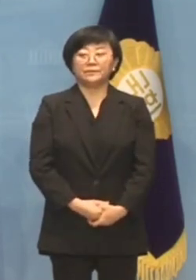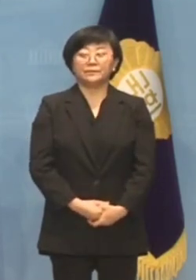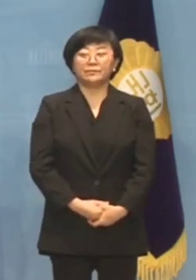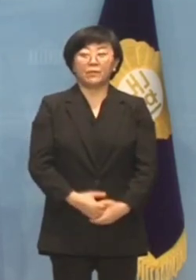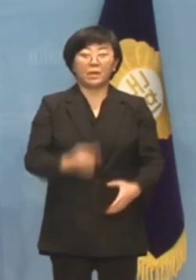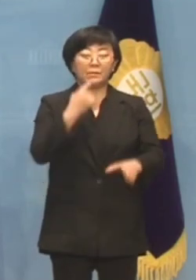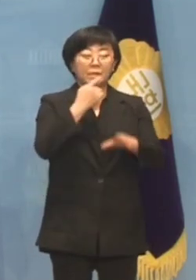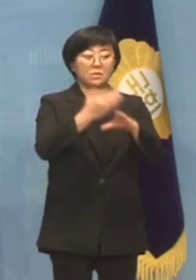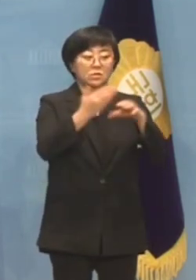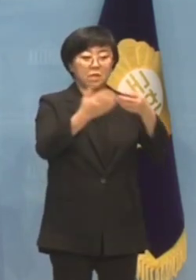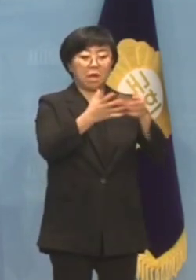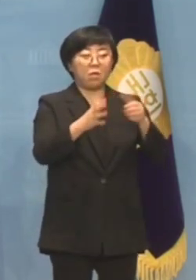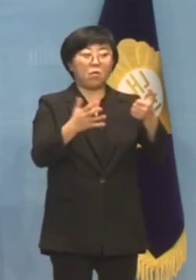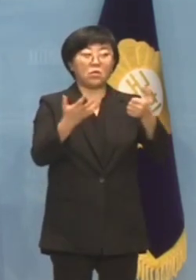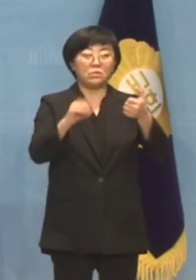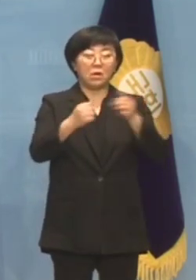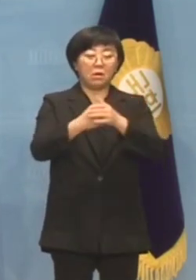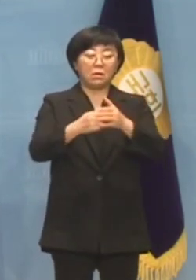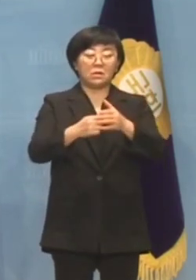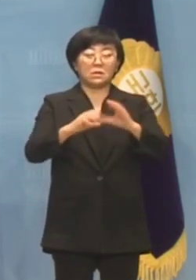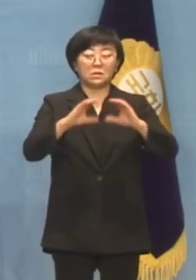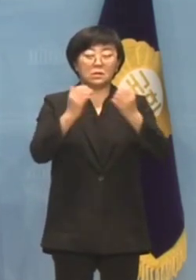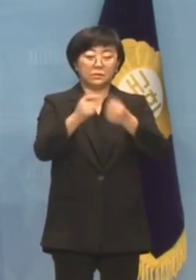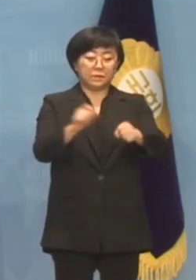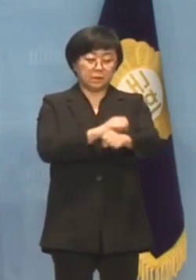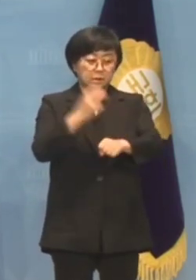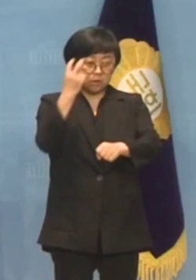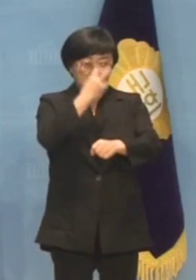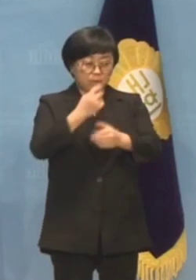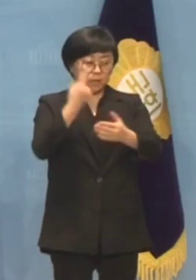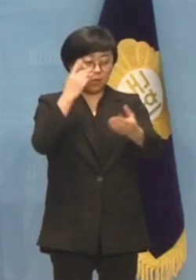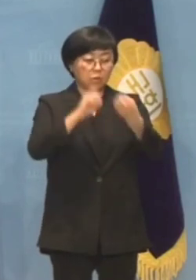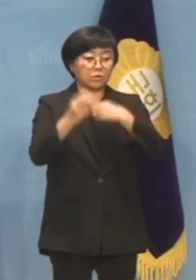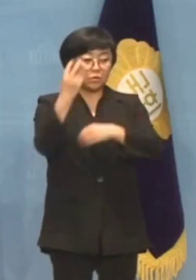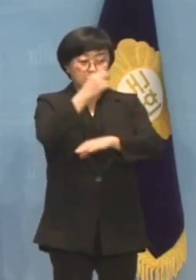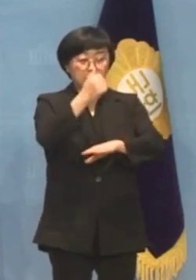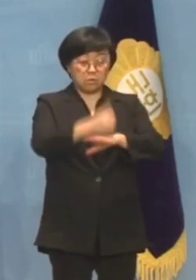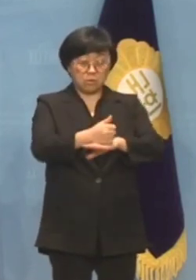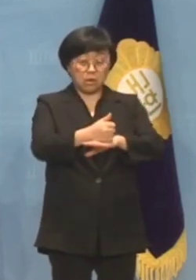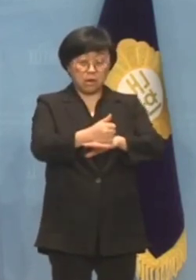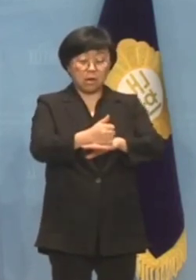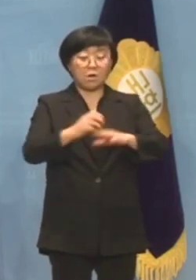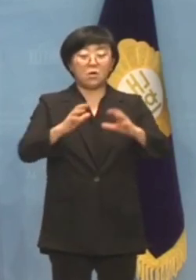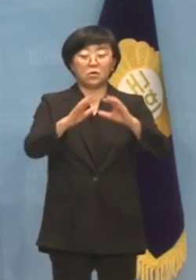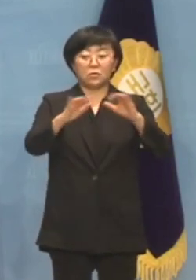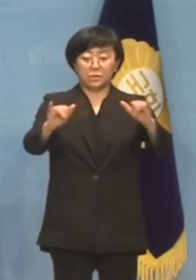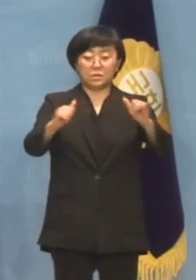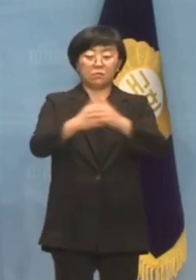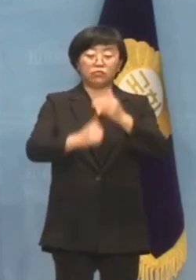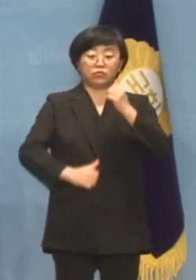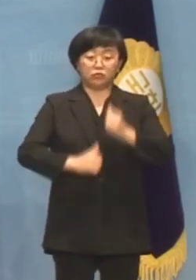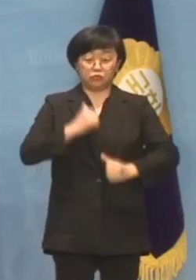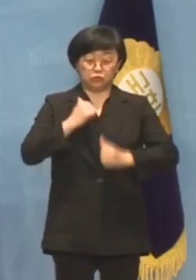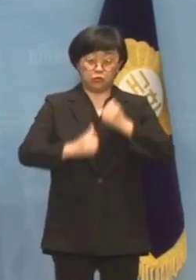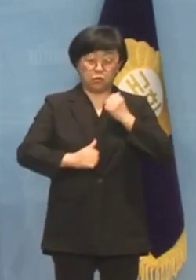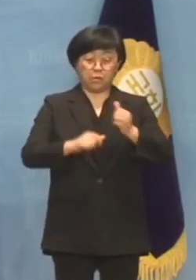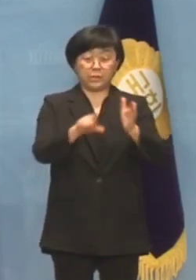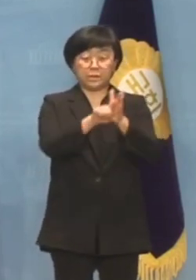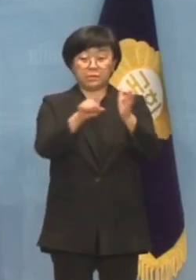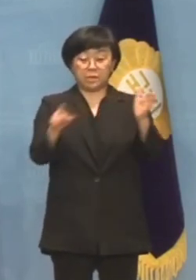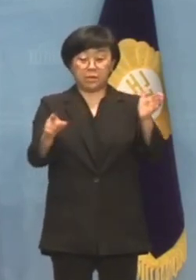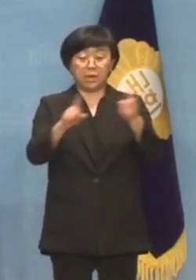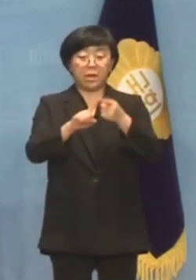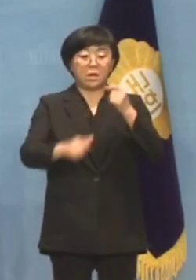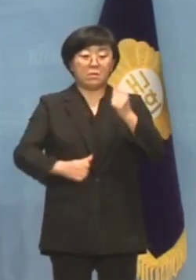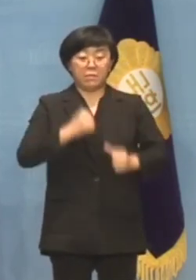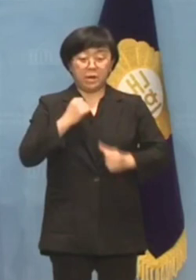더구나 민주당은 50억 클럽 특검에 대한 여론조사 결과를 언급하며 국민적 분노와 불신이